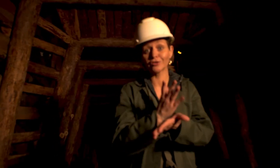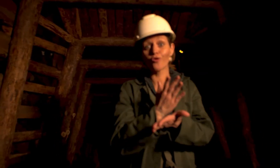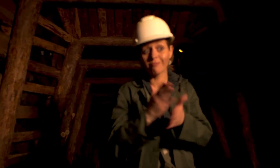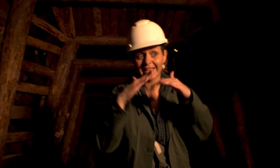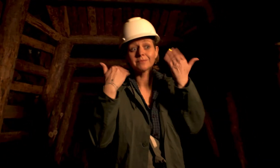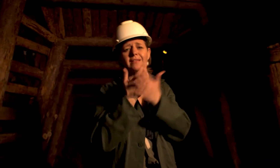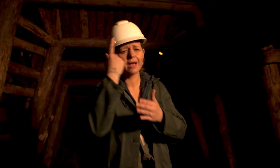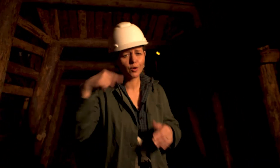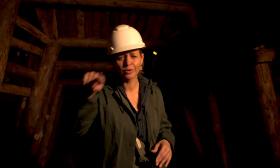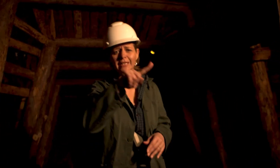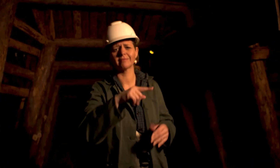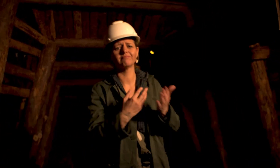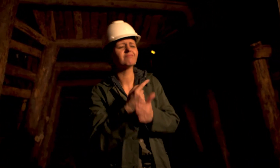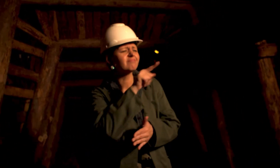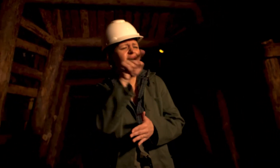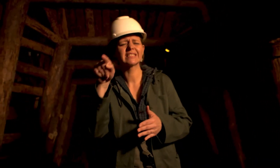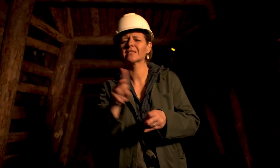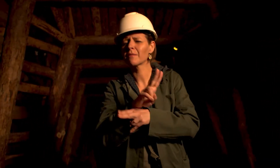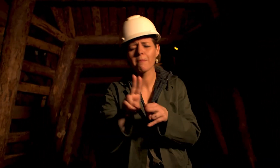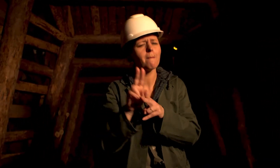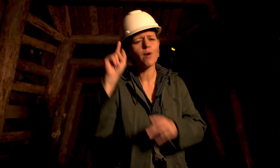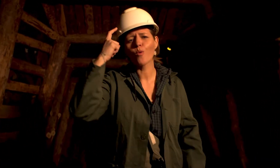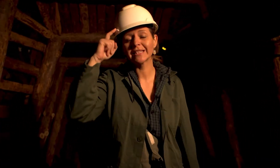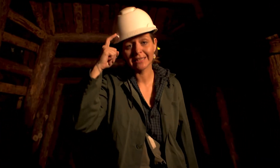en nasmeh za ljudi, za tiste polne skrbi.